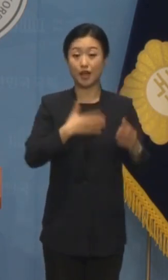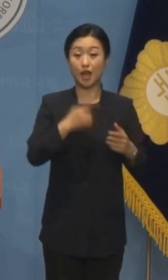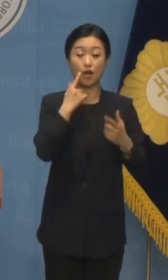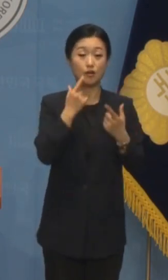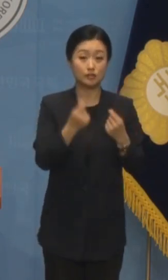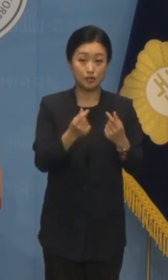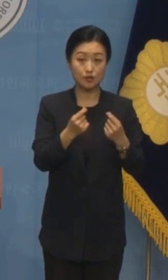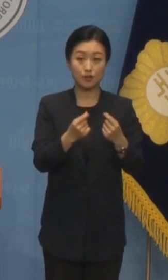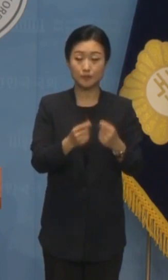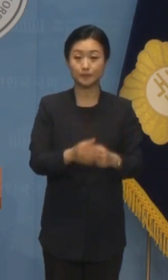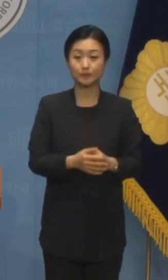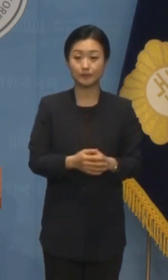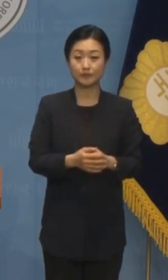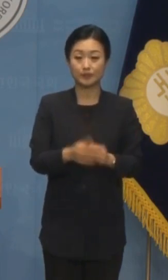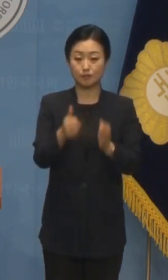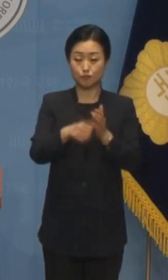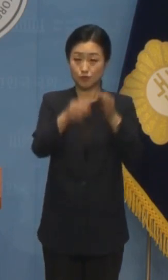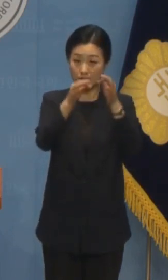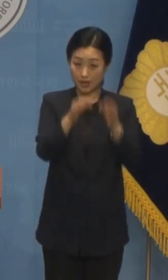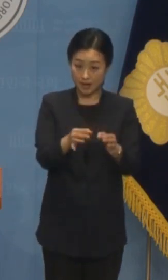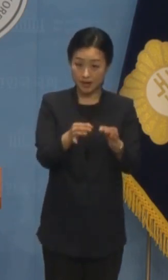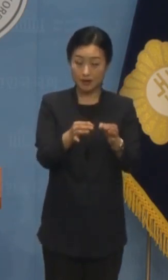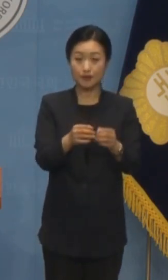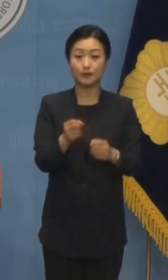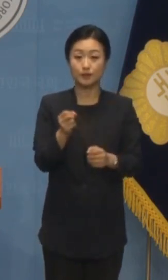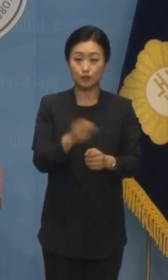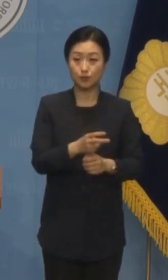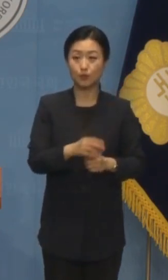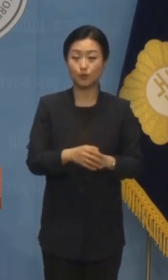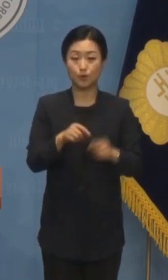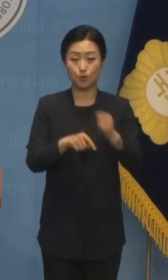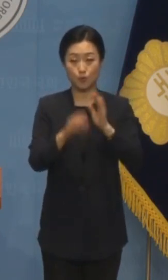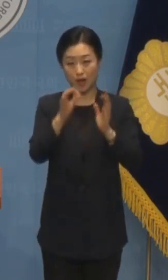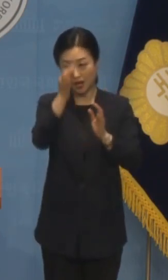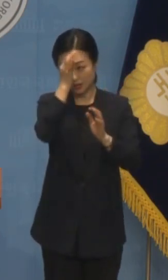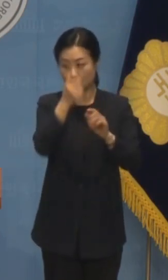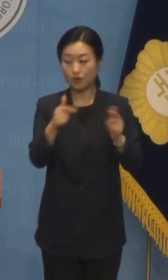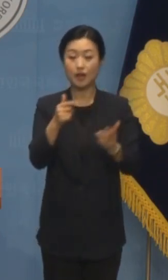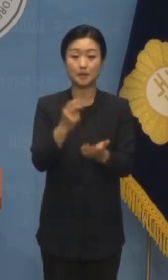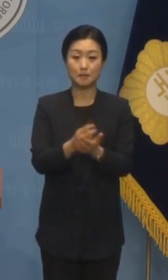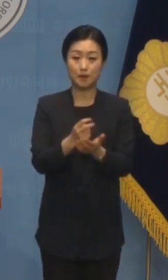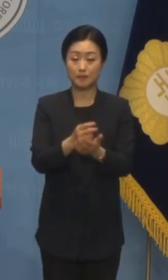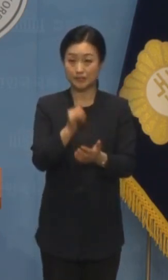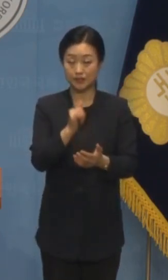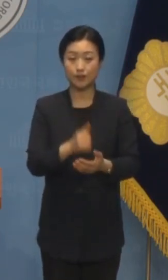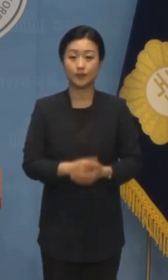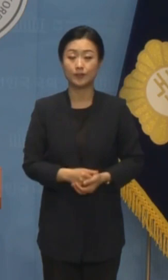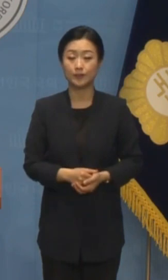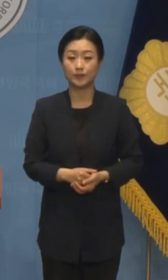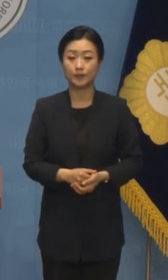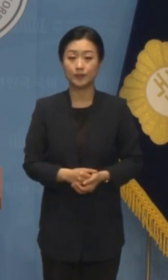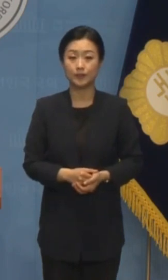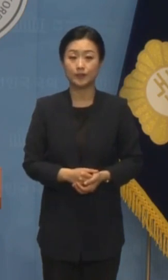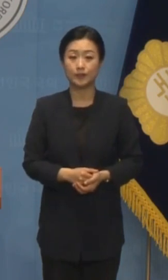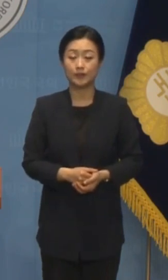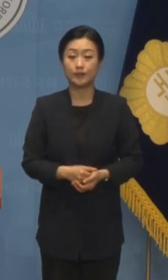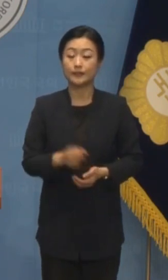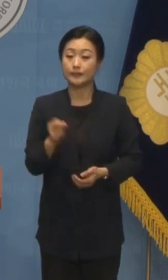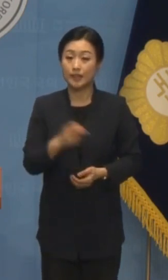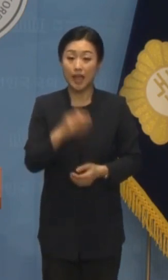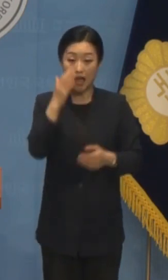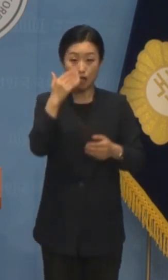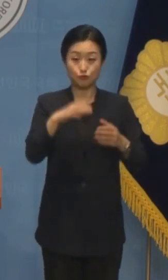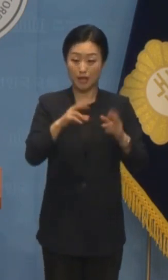알려진 인플레이션 감축법과 칩스 앤 과학법이 그런 정책 전환의 표현입니다. 이에 따라서